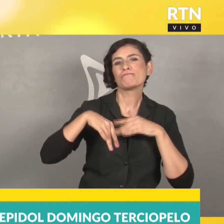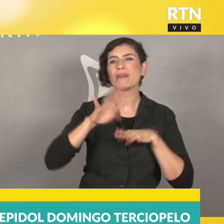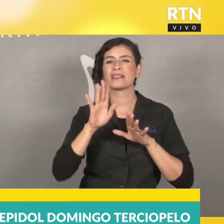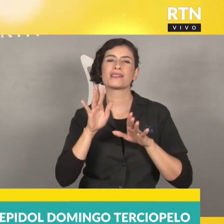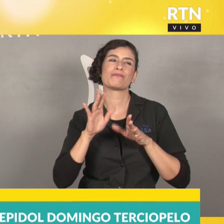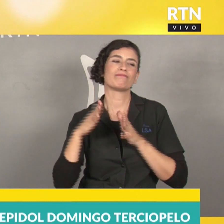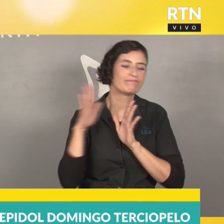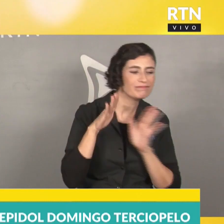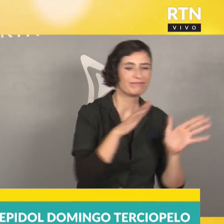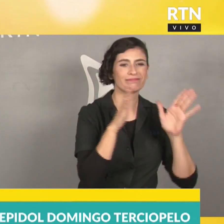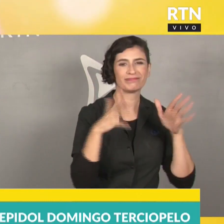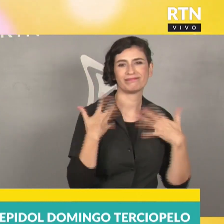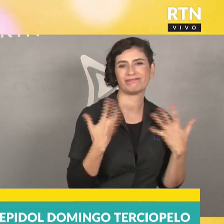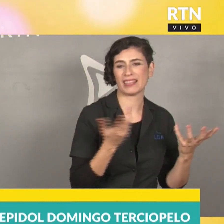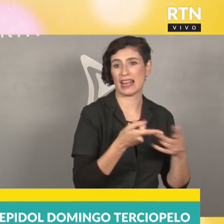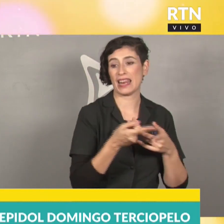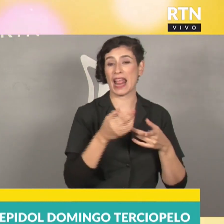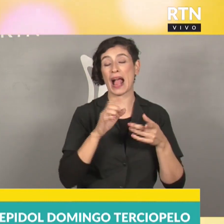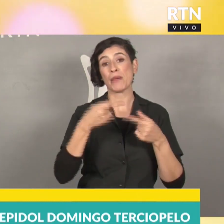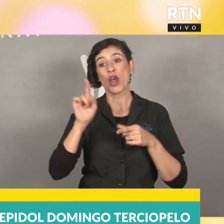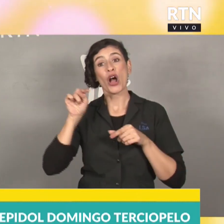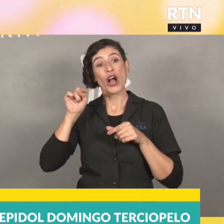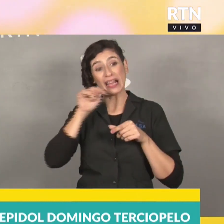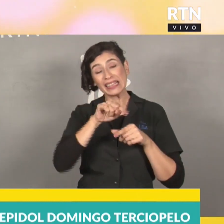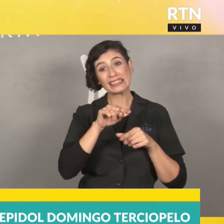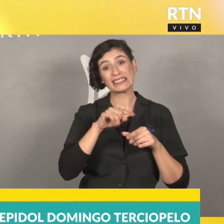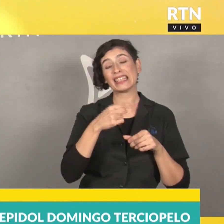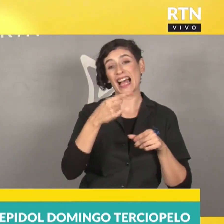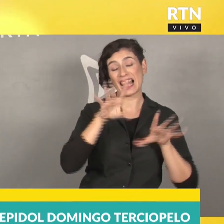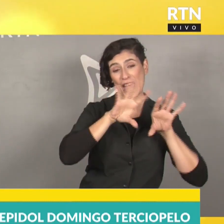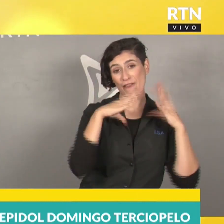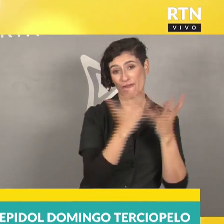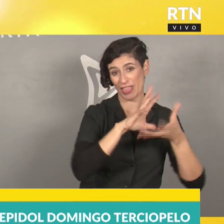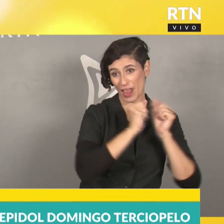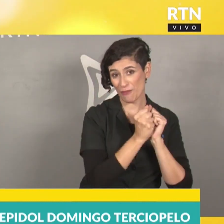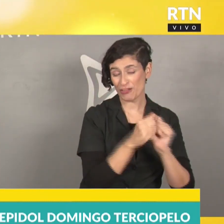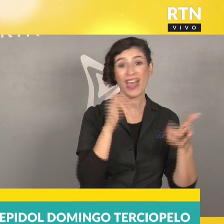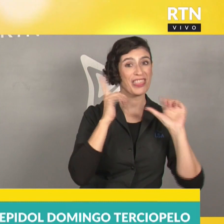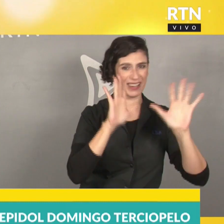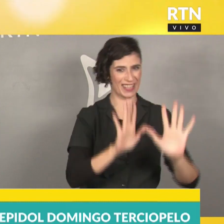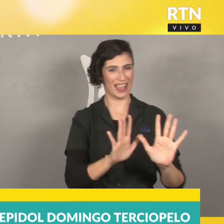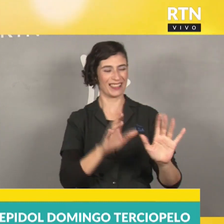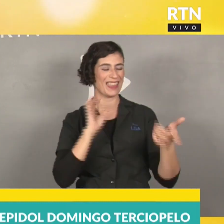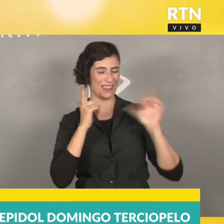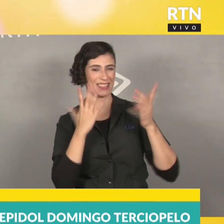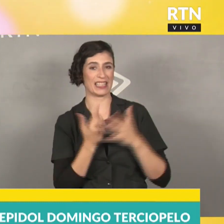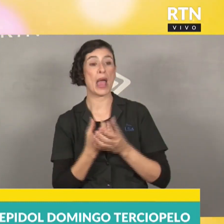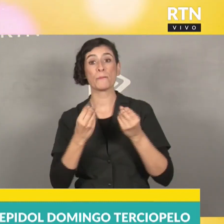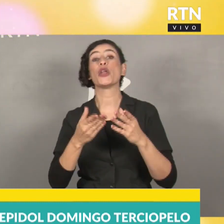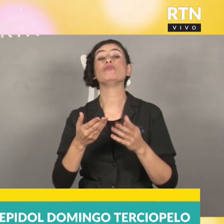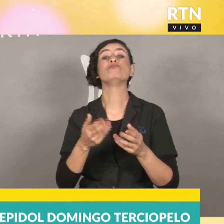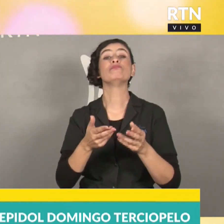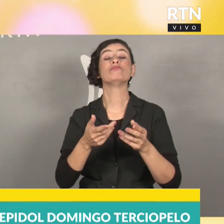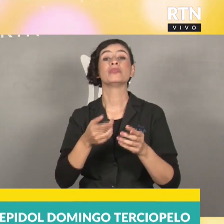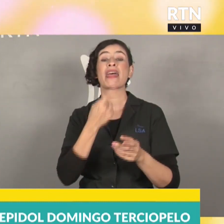Bien. Y esta va más por el humor. Es muy divertida la obra. Muy bien. Bueno, entonces recordanos, este domingo van a estar en...